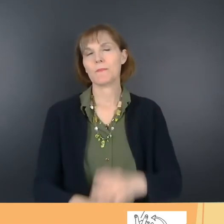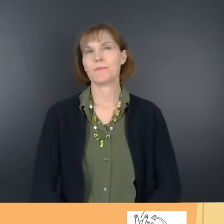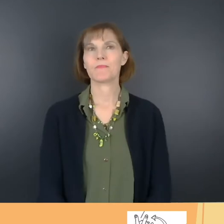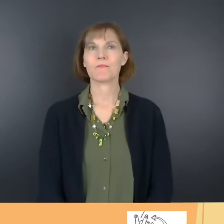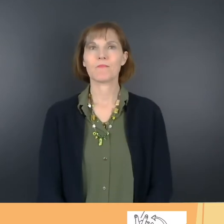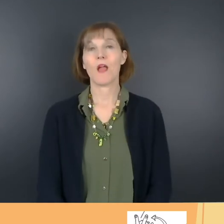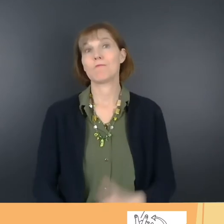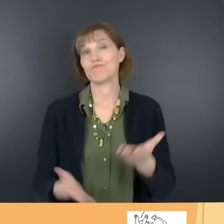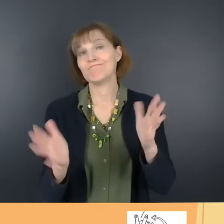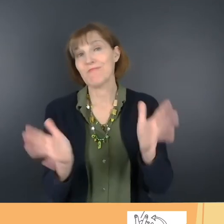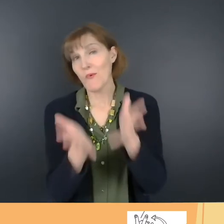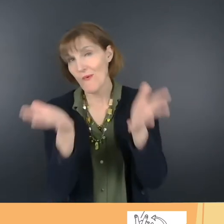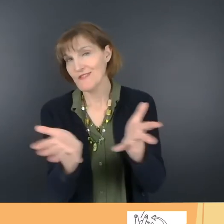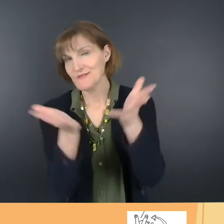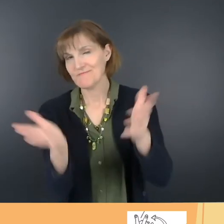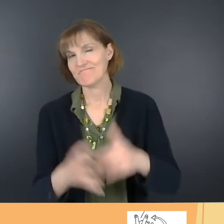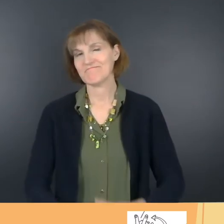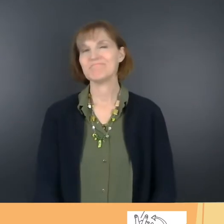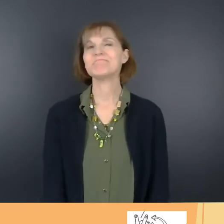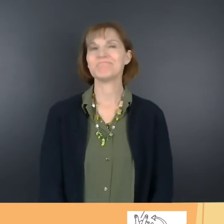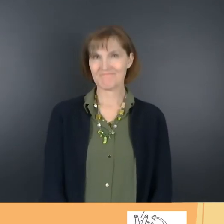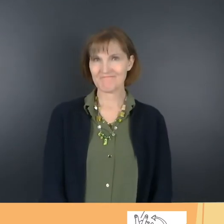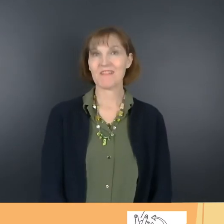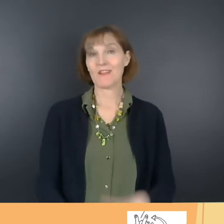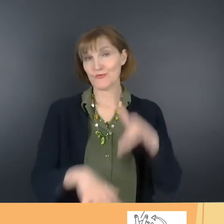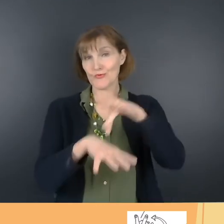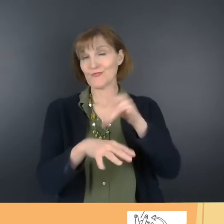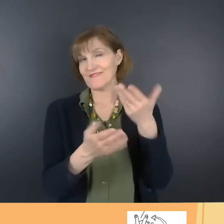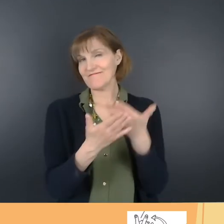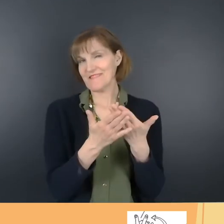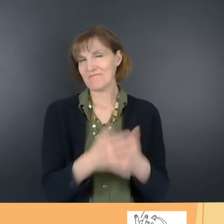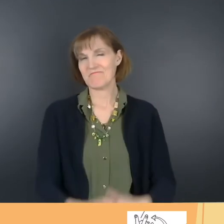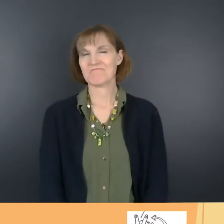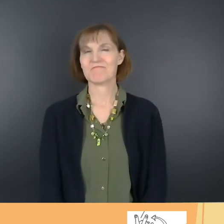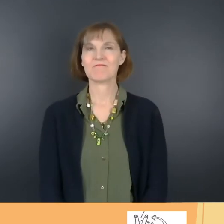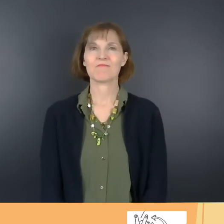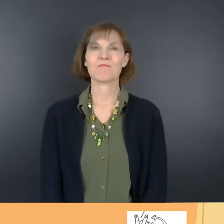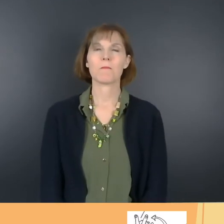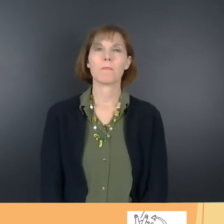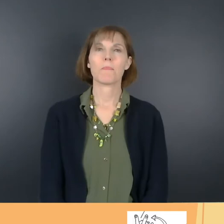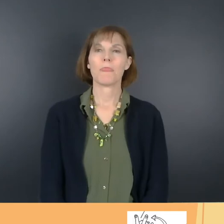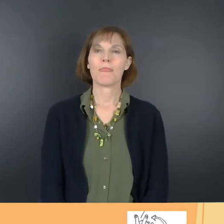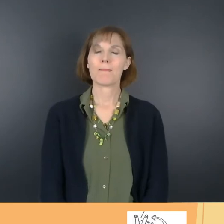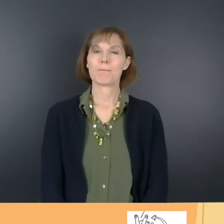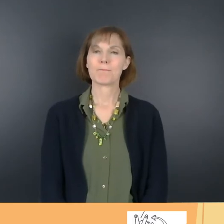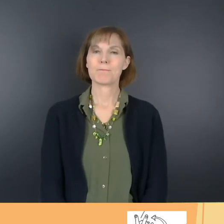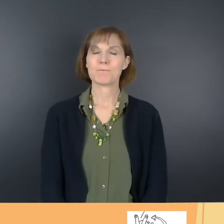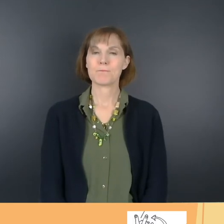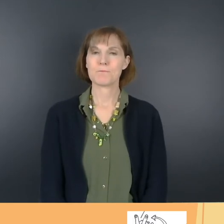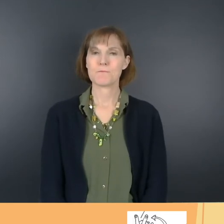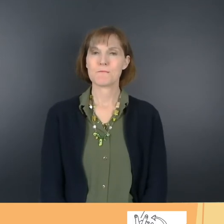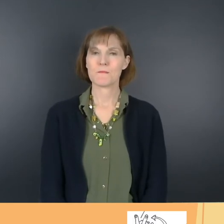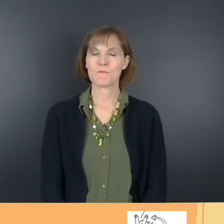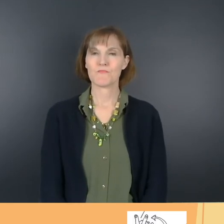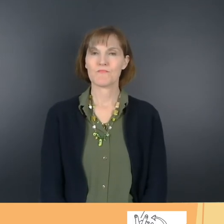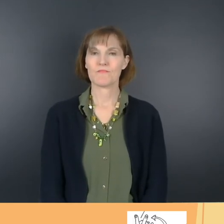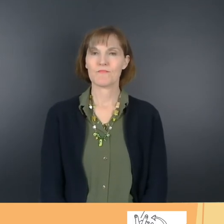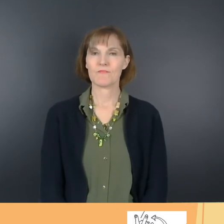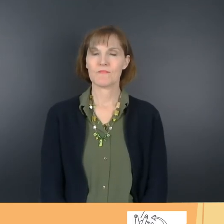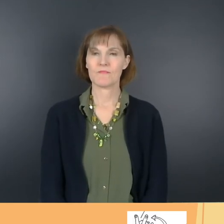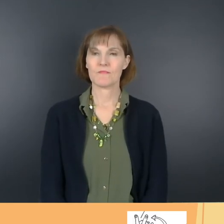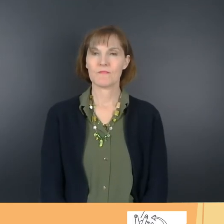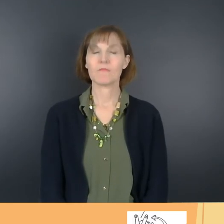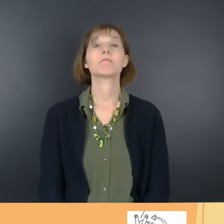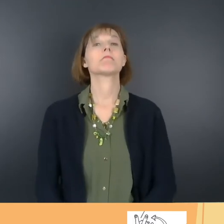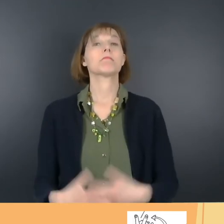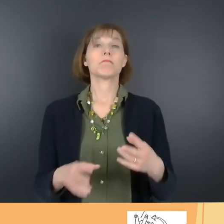une belle expérience. Voilà. Que je vous encourage à expérimenter. Alors, nous étions sur partenaire.